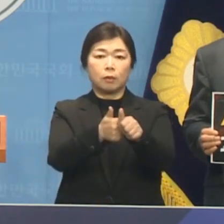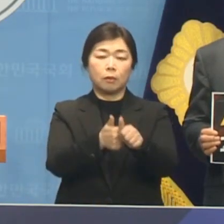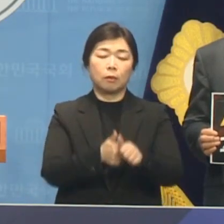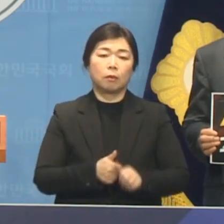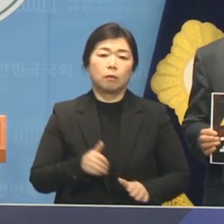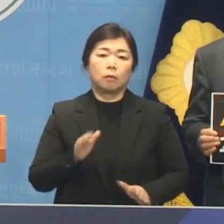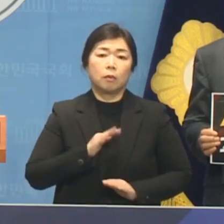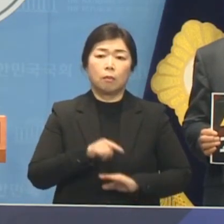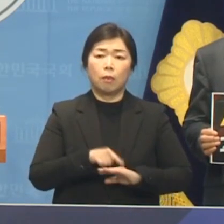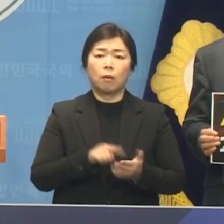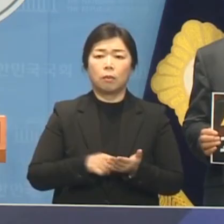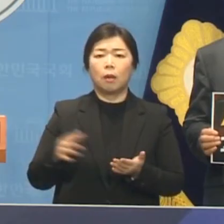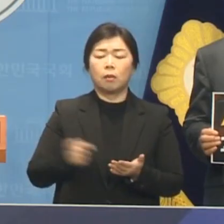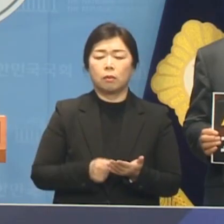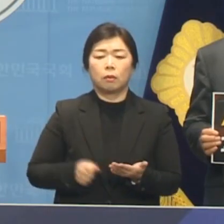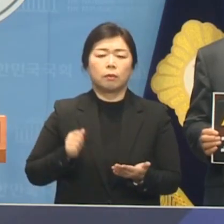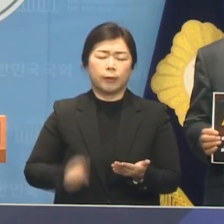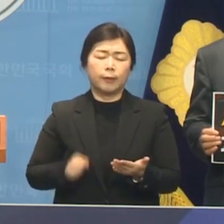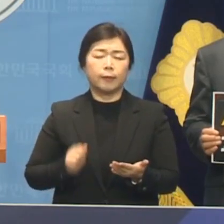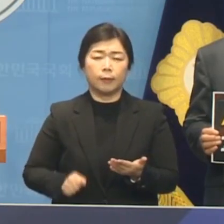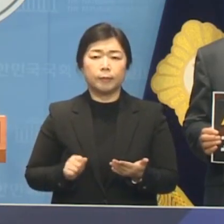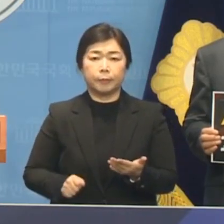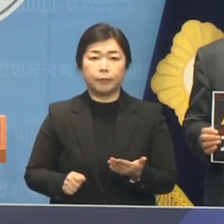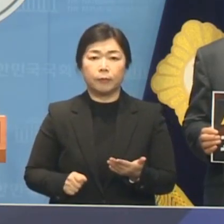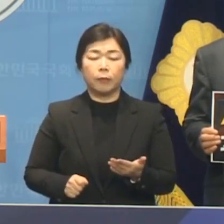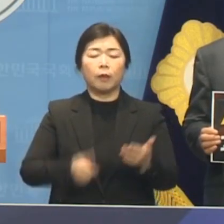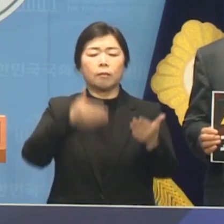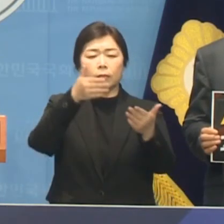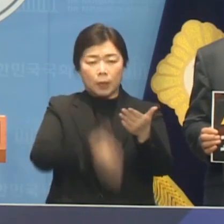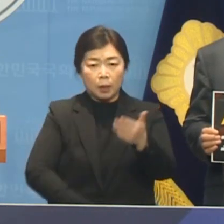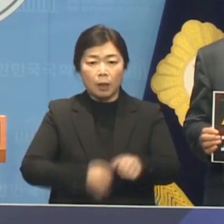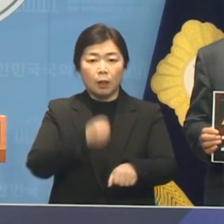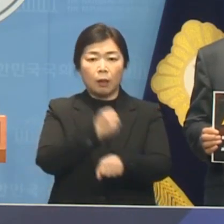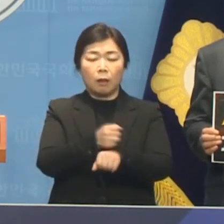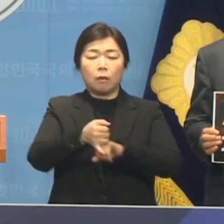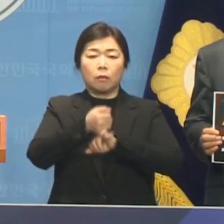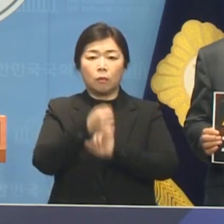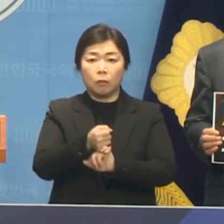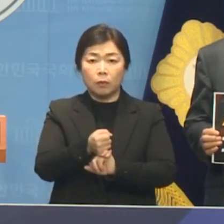마음으로 판결을 해서 각하를 해 주실 것을